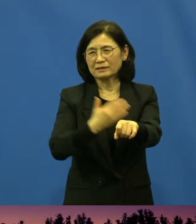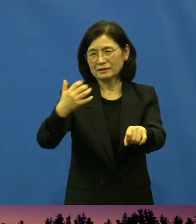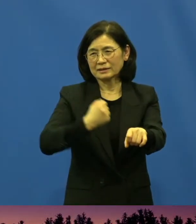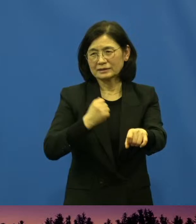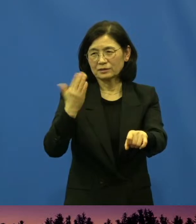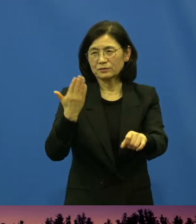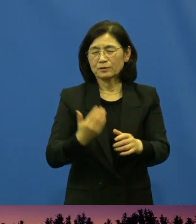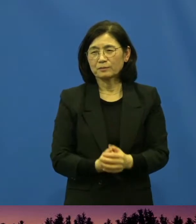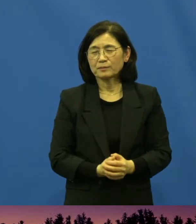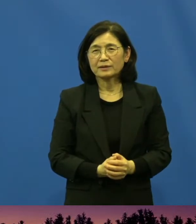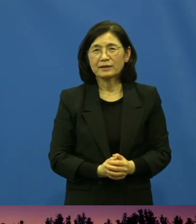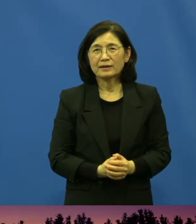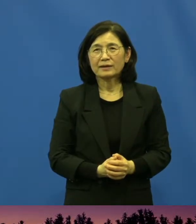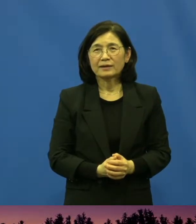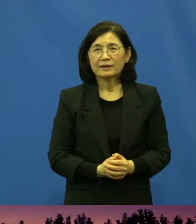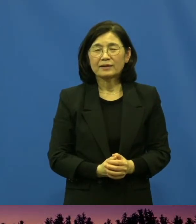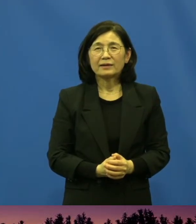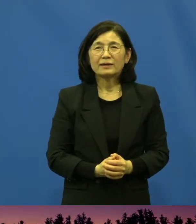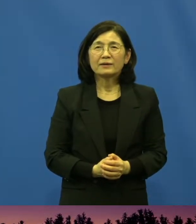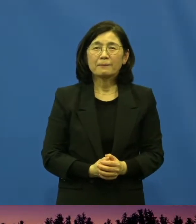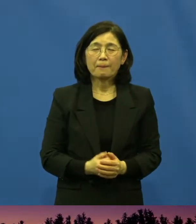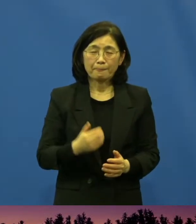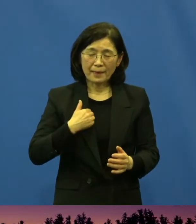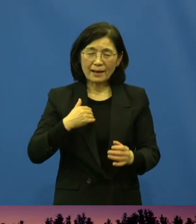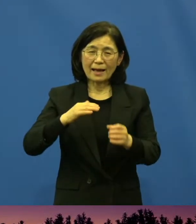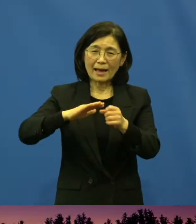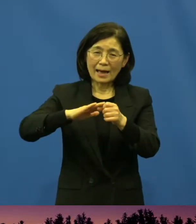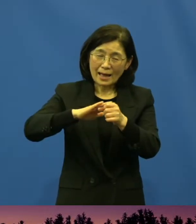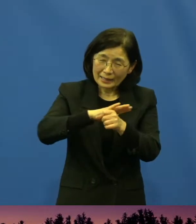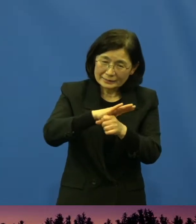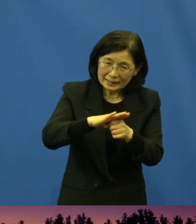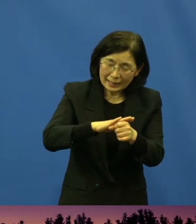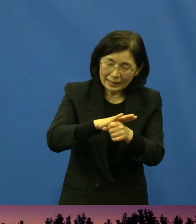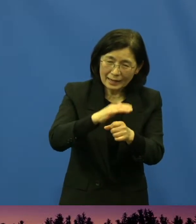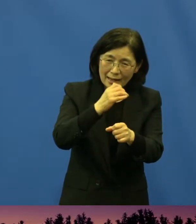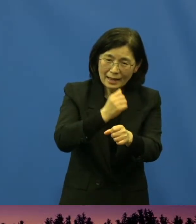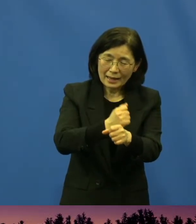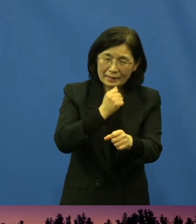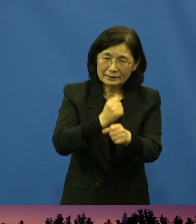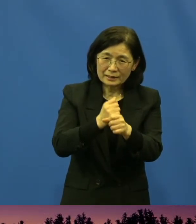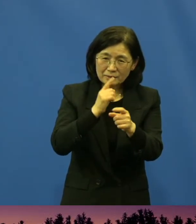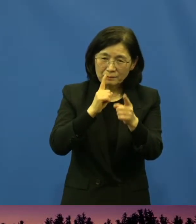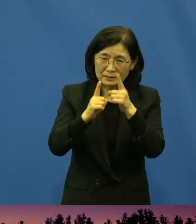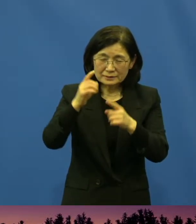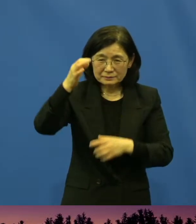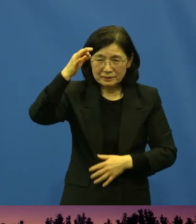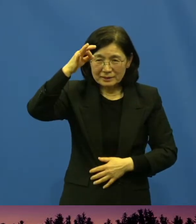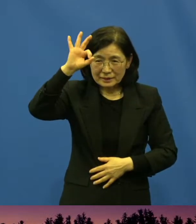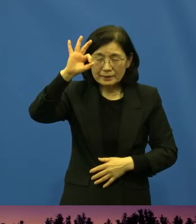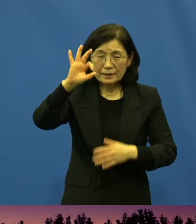내가 사랑하겠다라고 하는 말씀이 깨달아지면 사랑을 행동으로 옮기는 거예요.